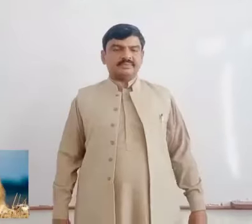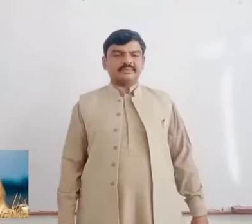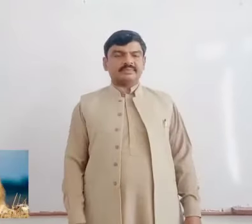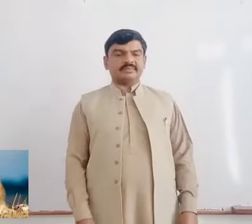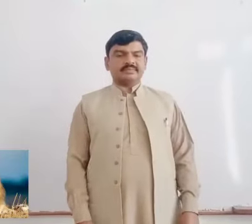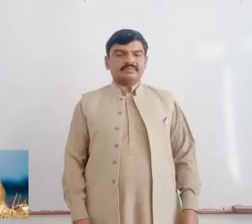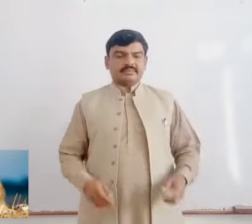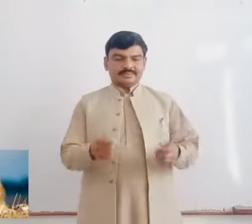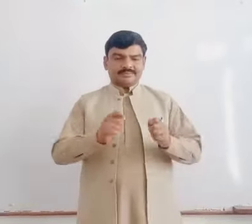घोड़ा,